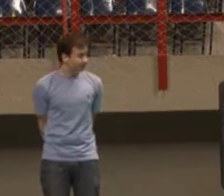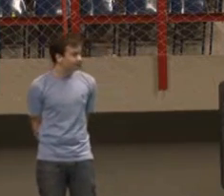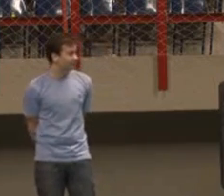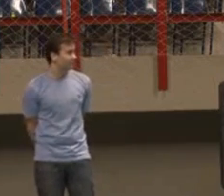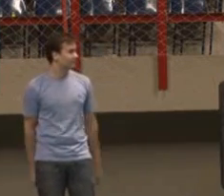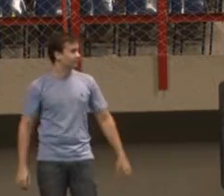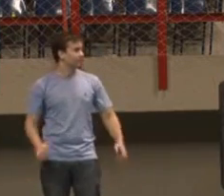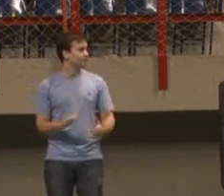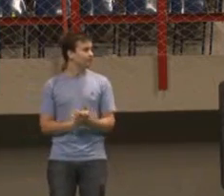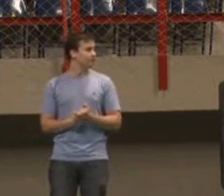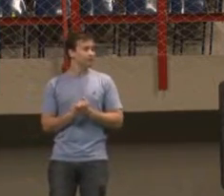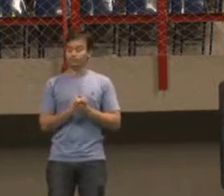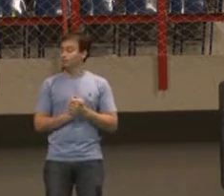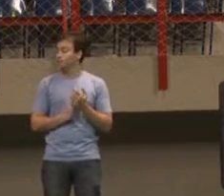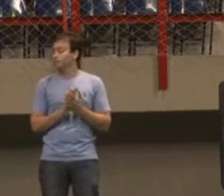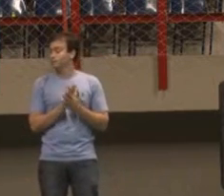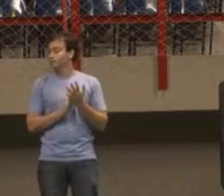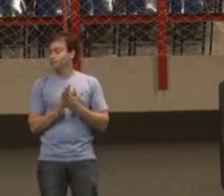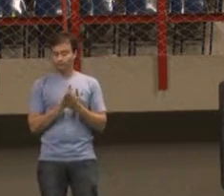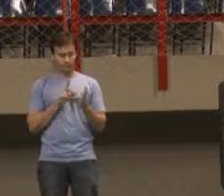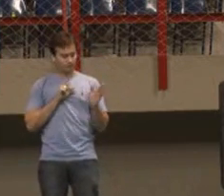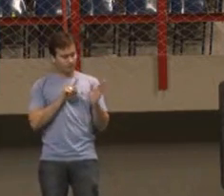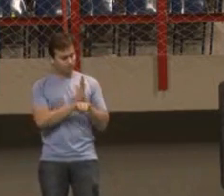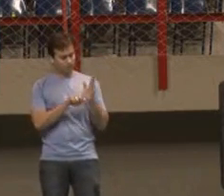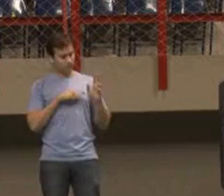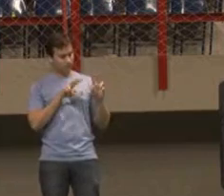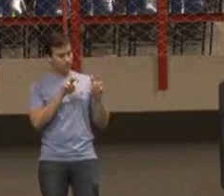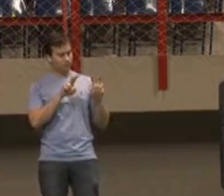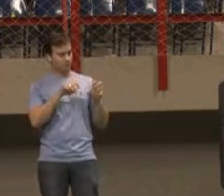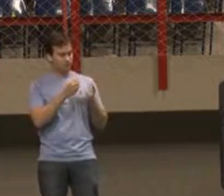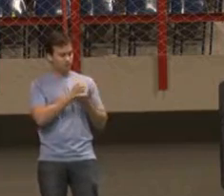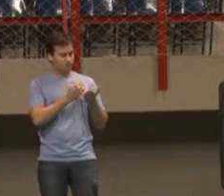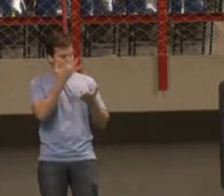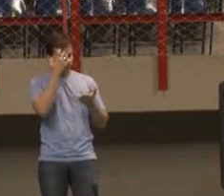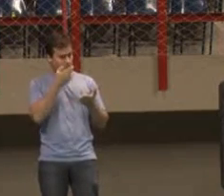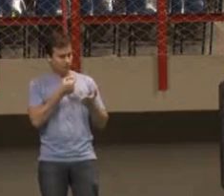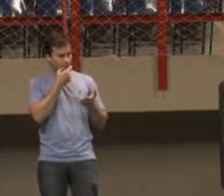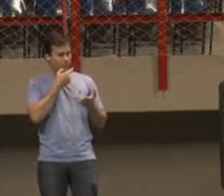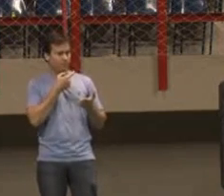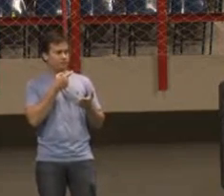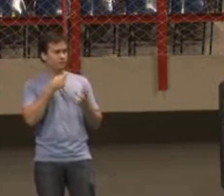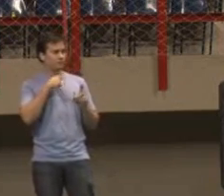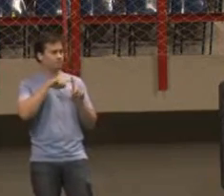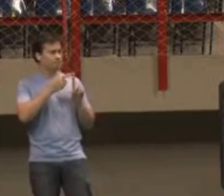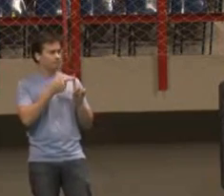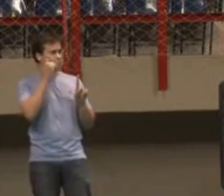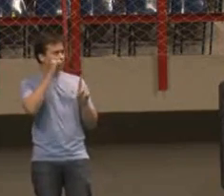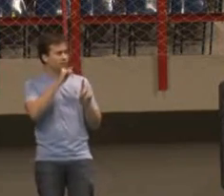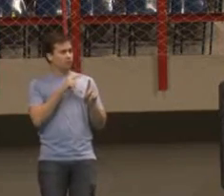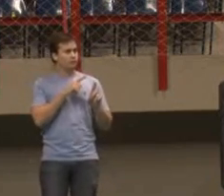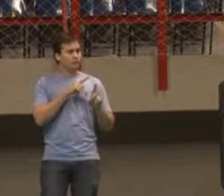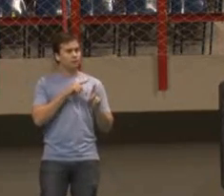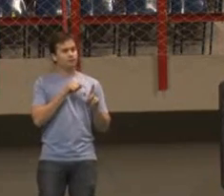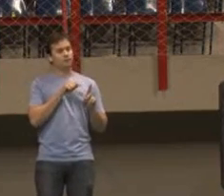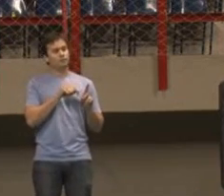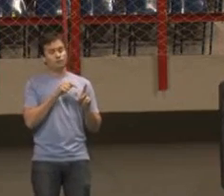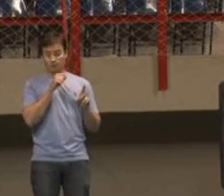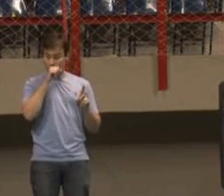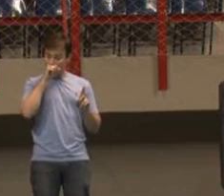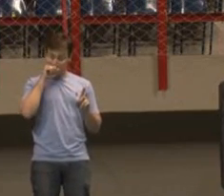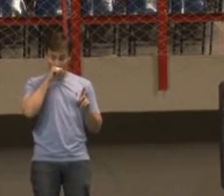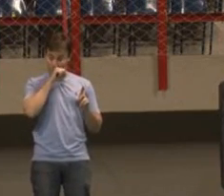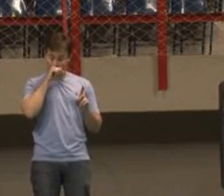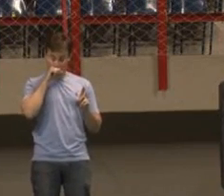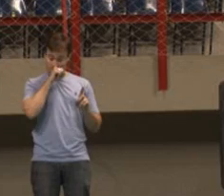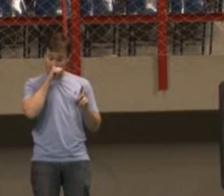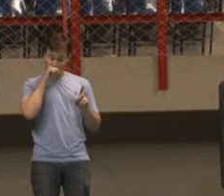Tem uma questão, fala pelo dia seguinte aqui, que ela aparece exatamente na...